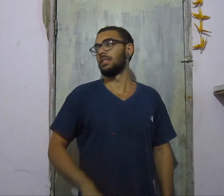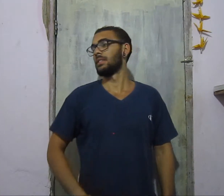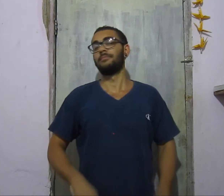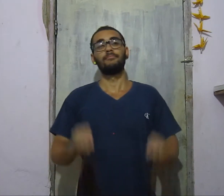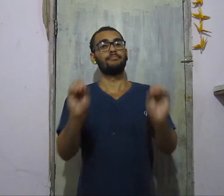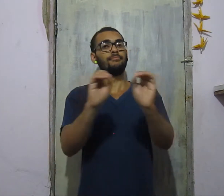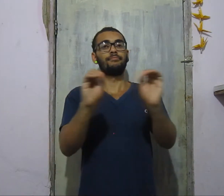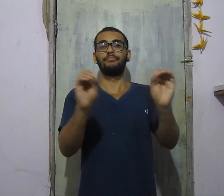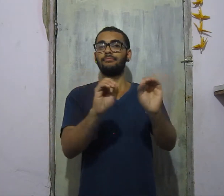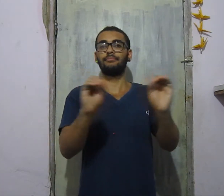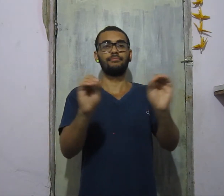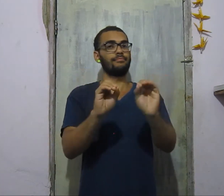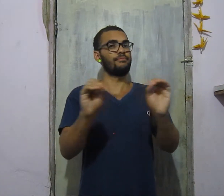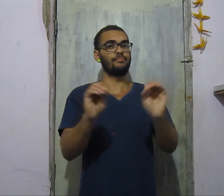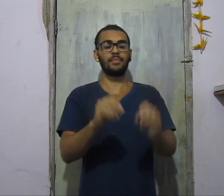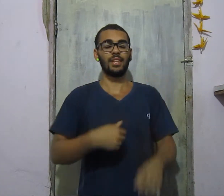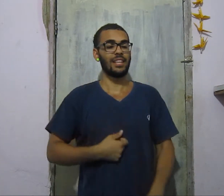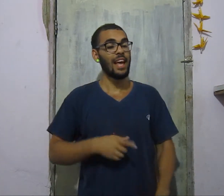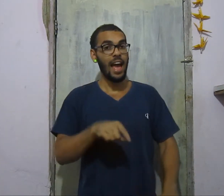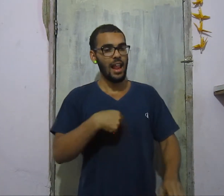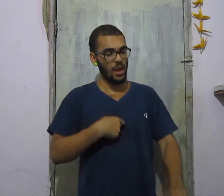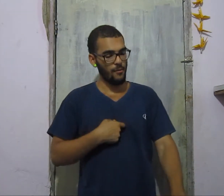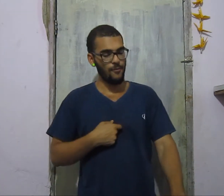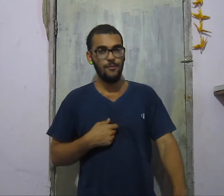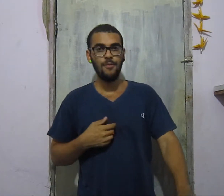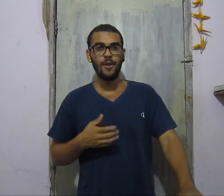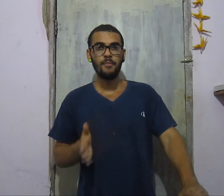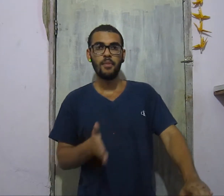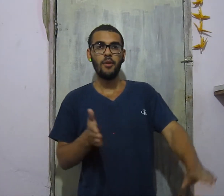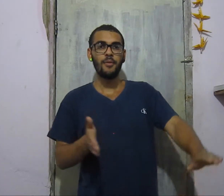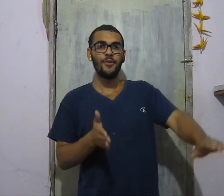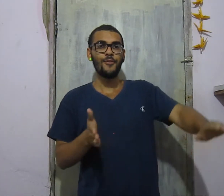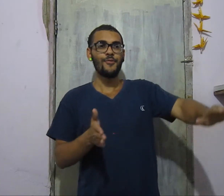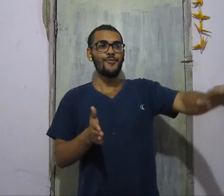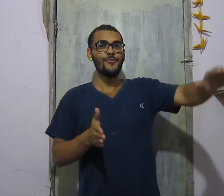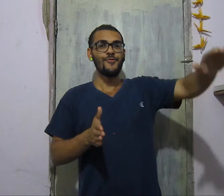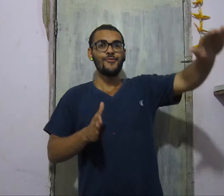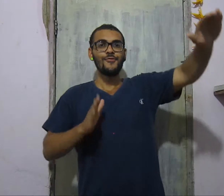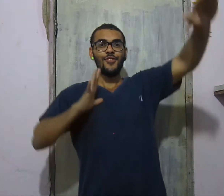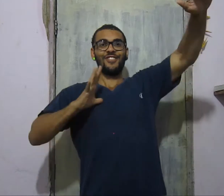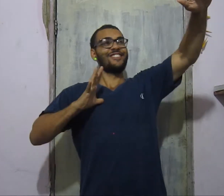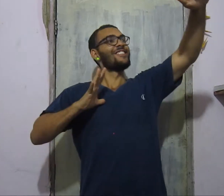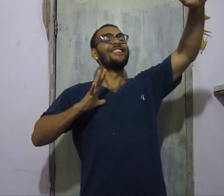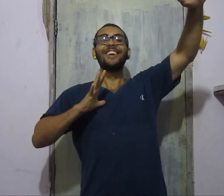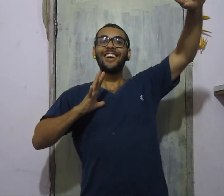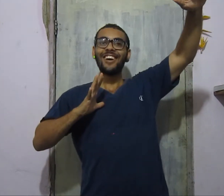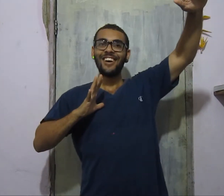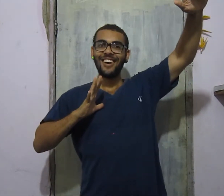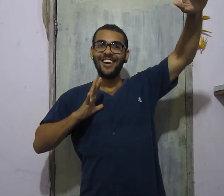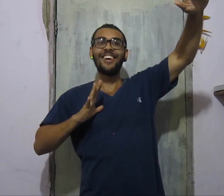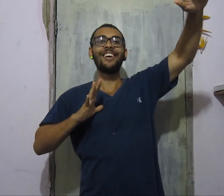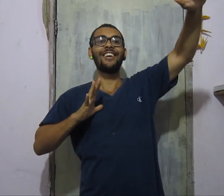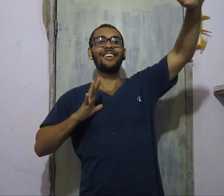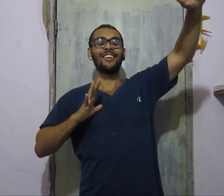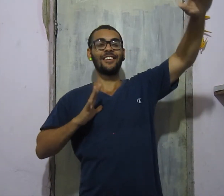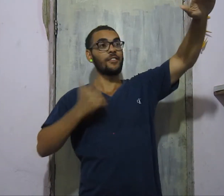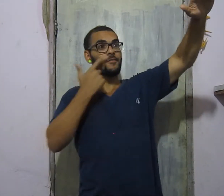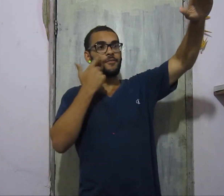crescendo, ela vai ficando rica. No começo ela não tem nada, e aí quando ela cresce, ela